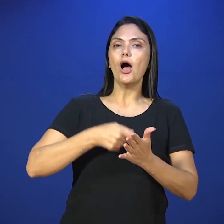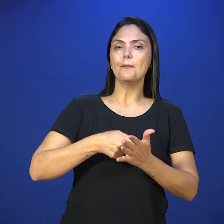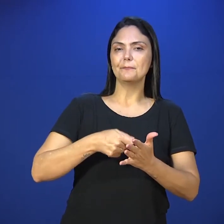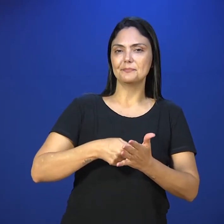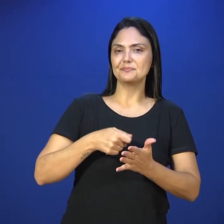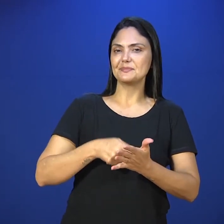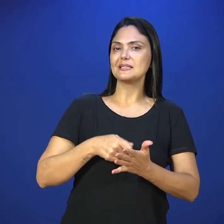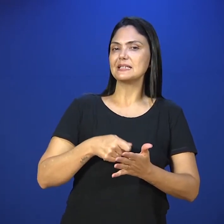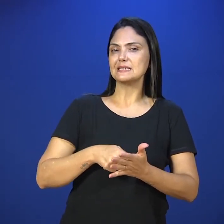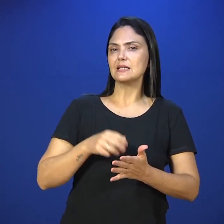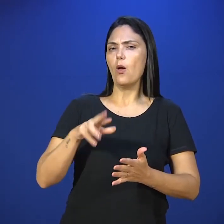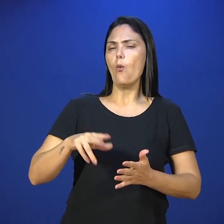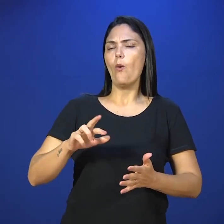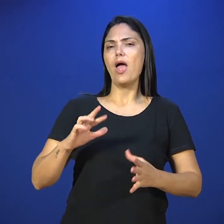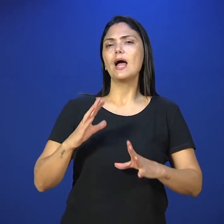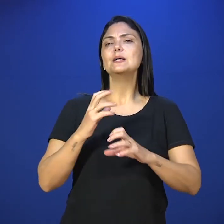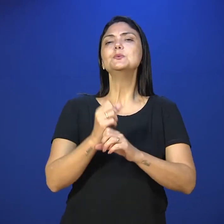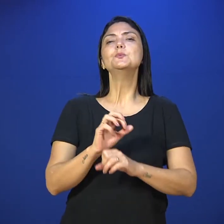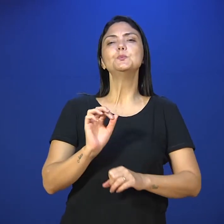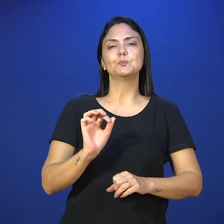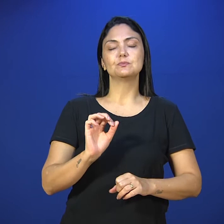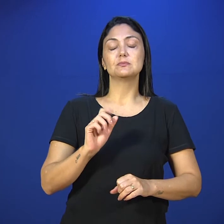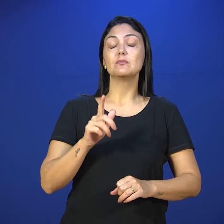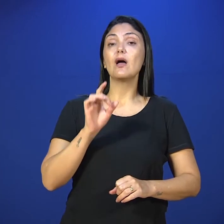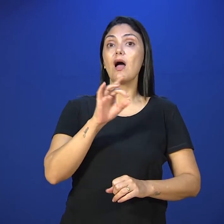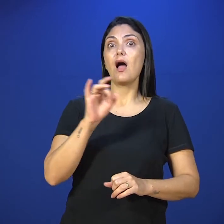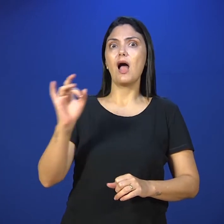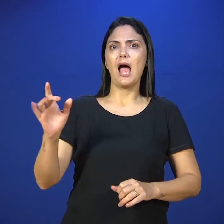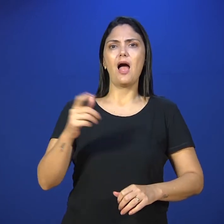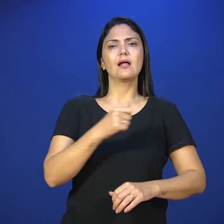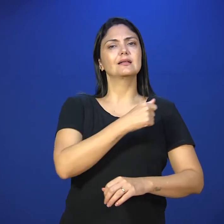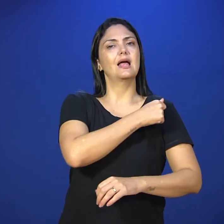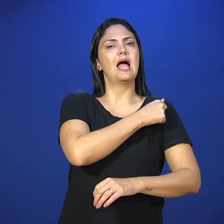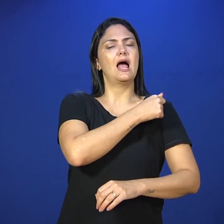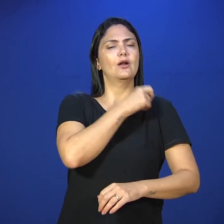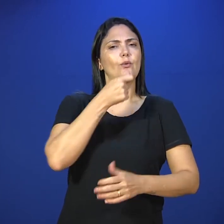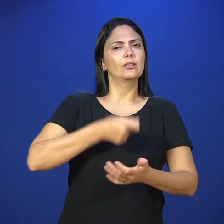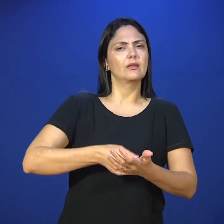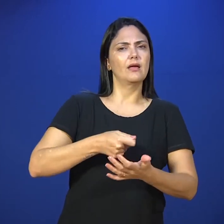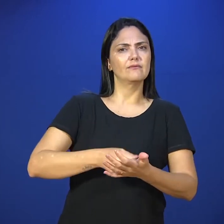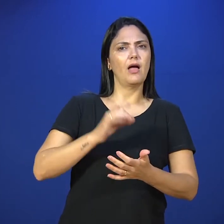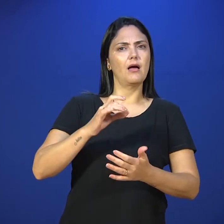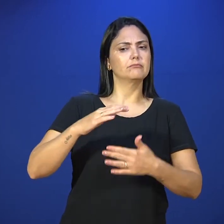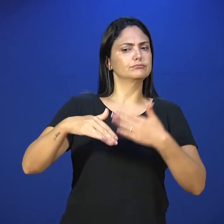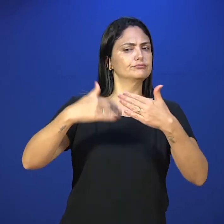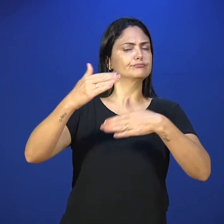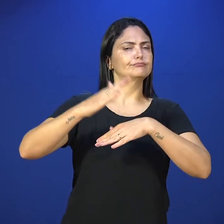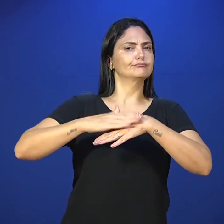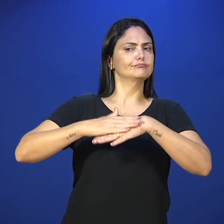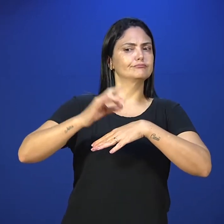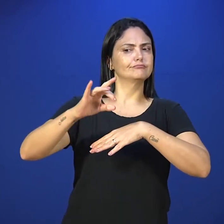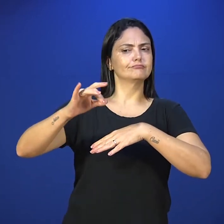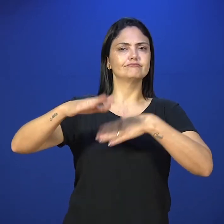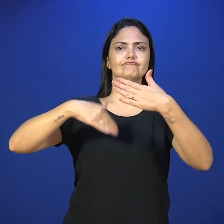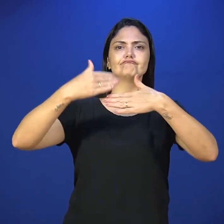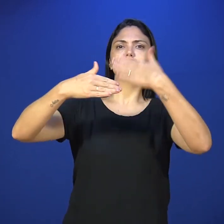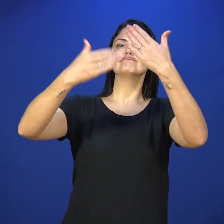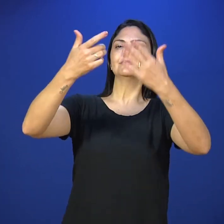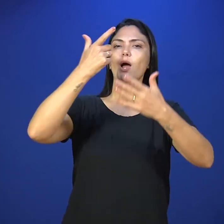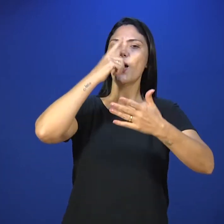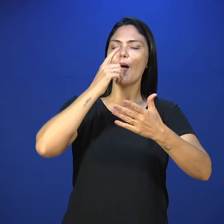de meio e não de resultado, ficando a cargo do aluno o dever de empenho acadêmico visando a conclusão do